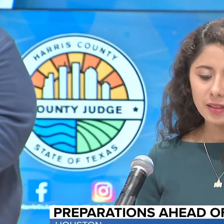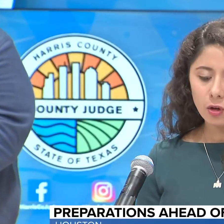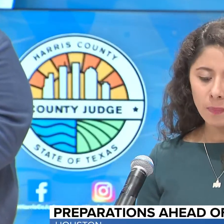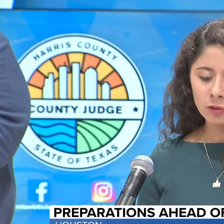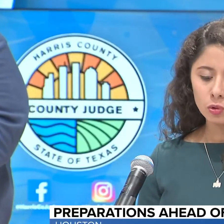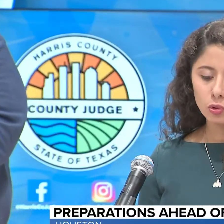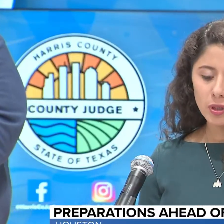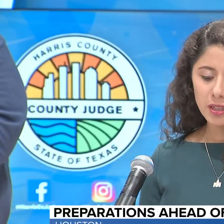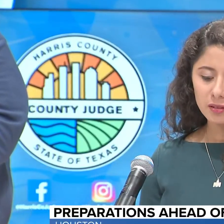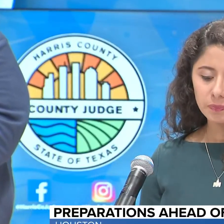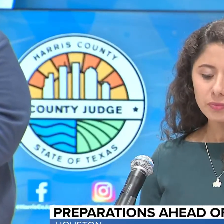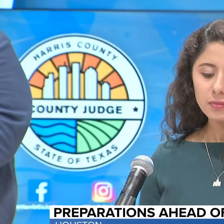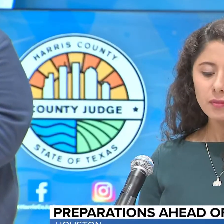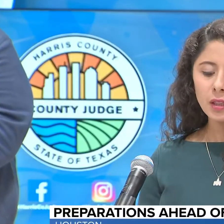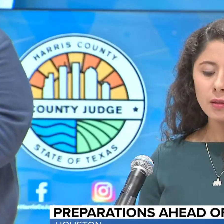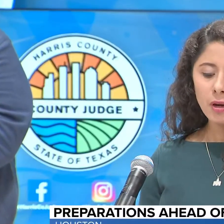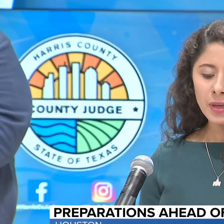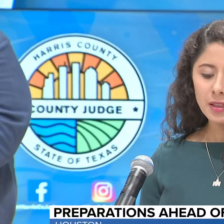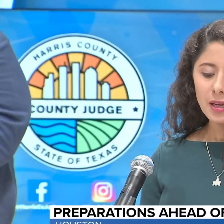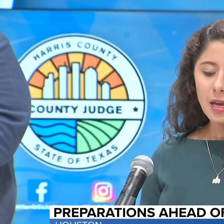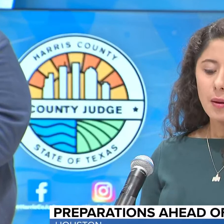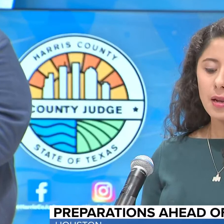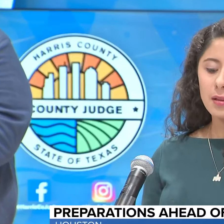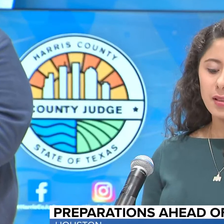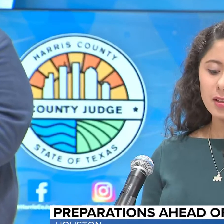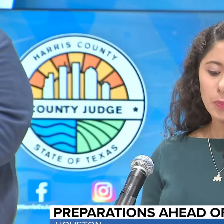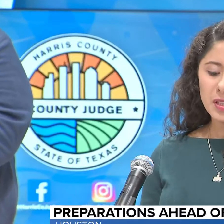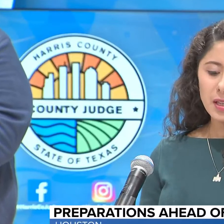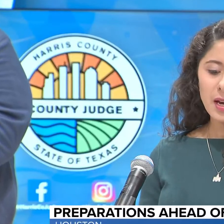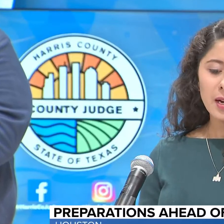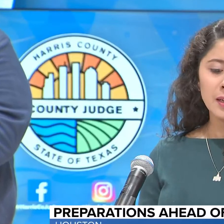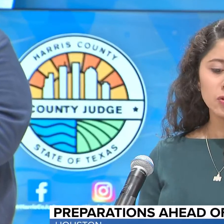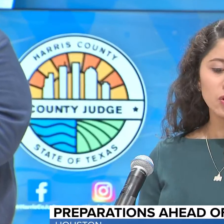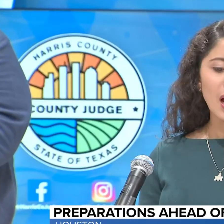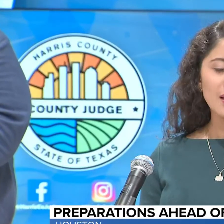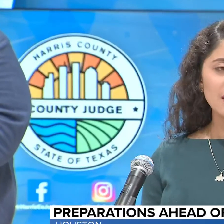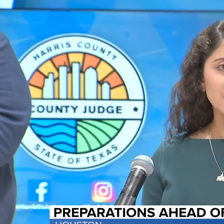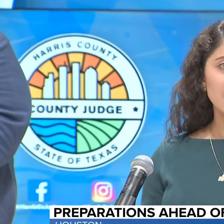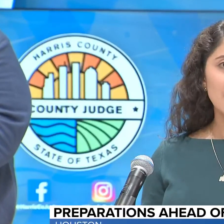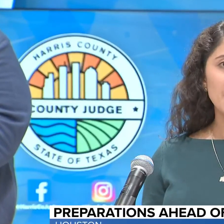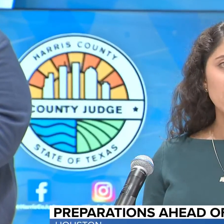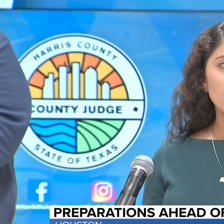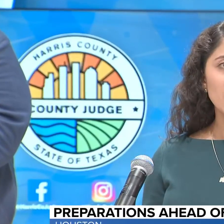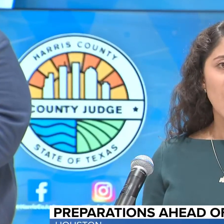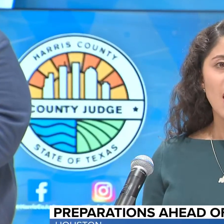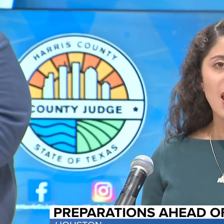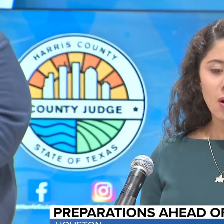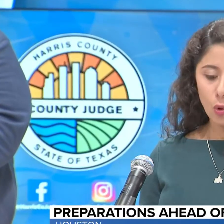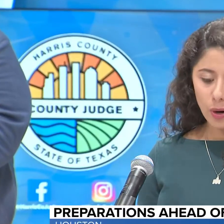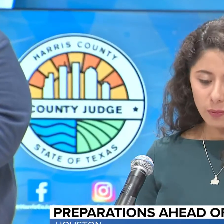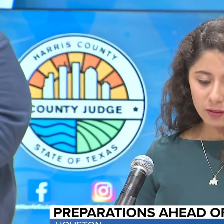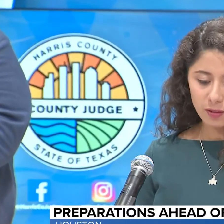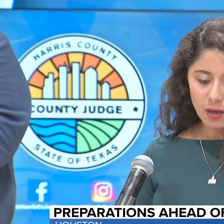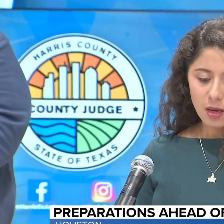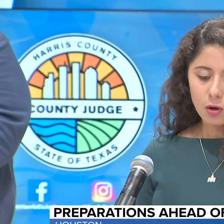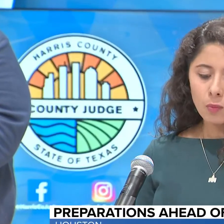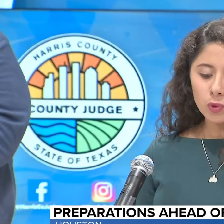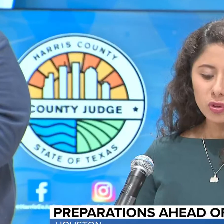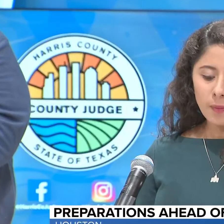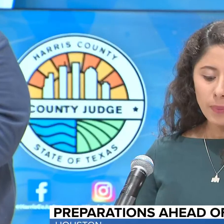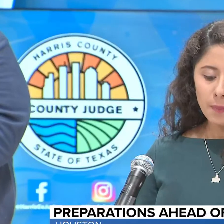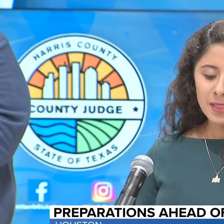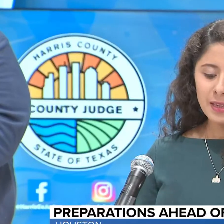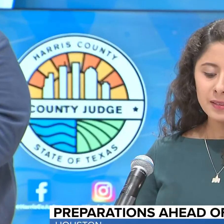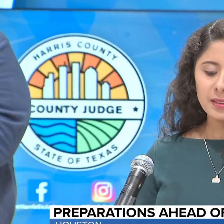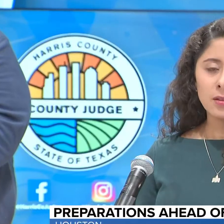agua y que se rompan sus tuberías. Nuevamente se les pide que hagan esto antes del mediodía el jueves.